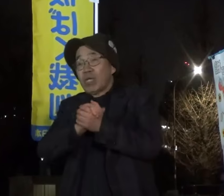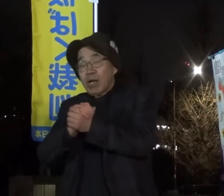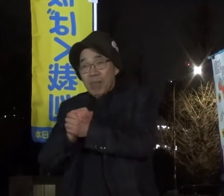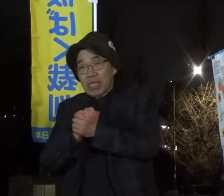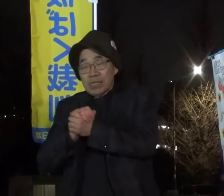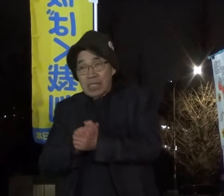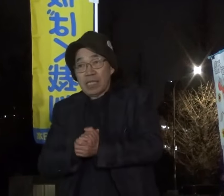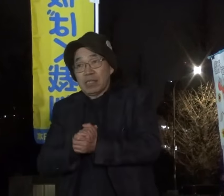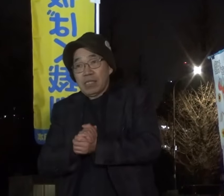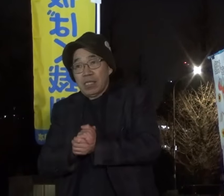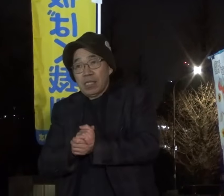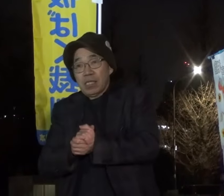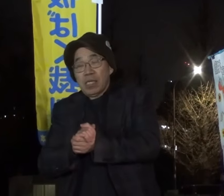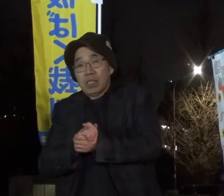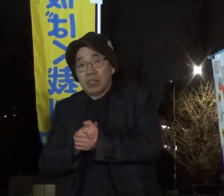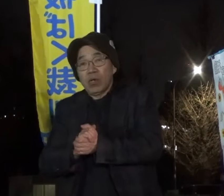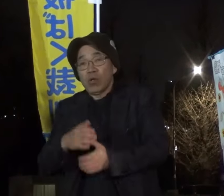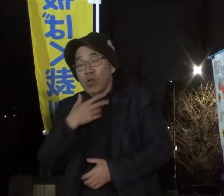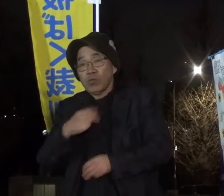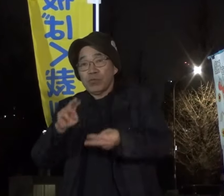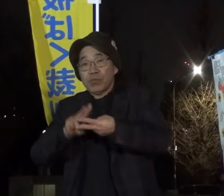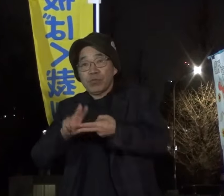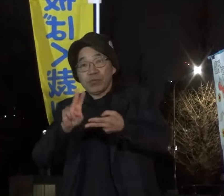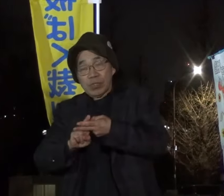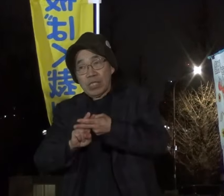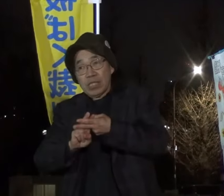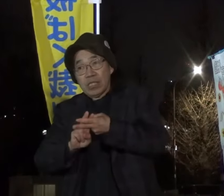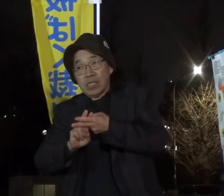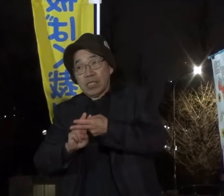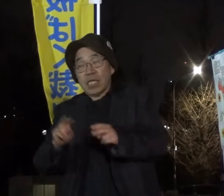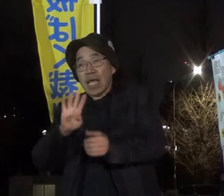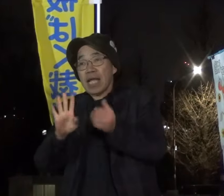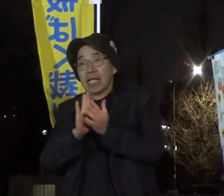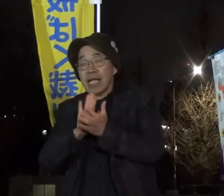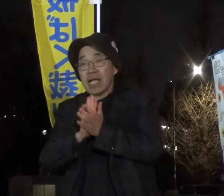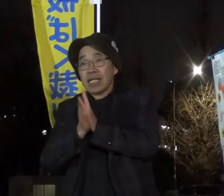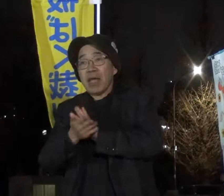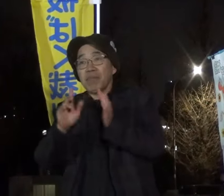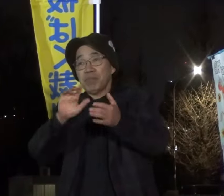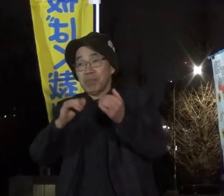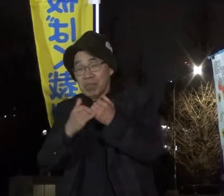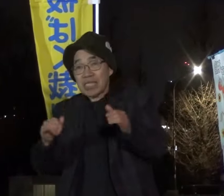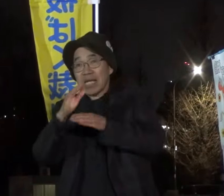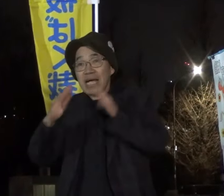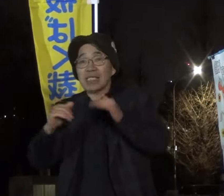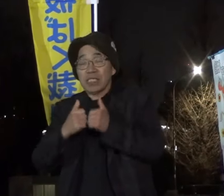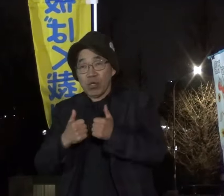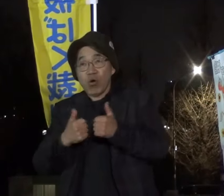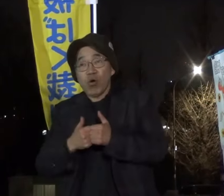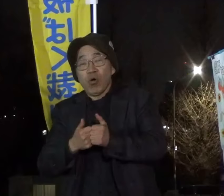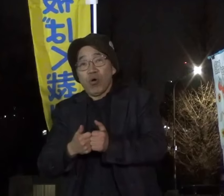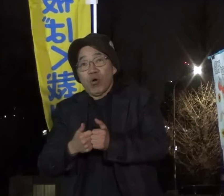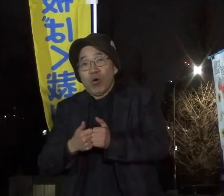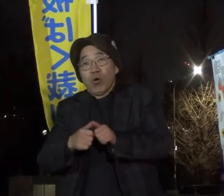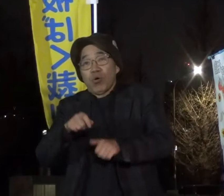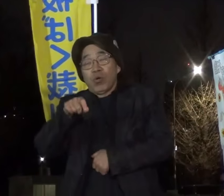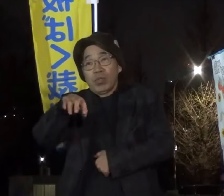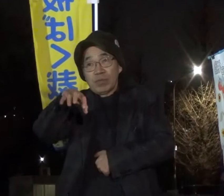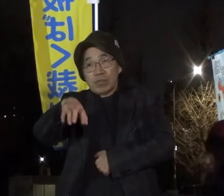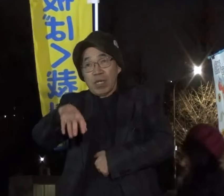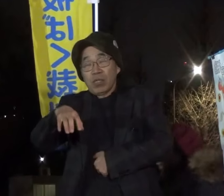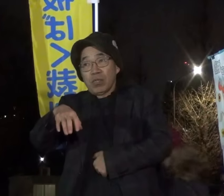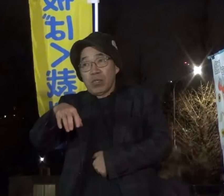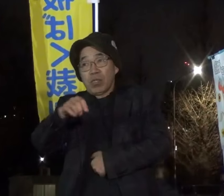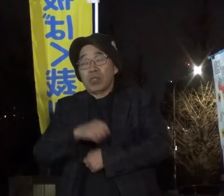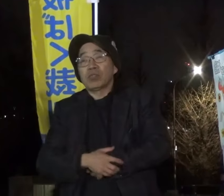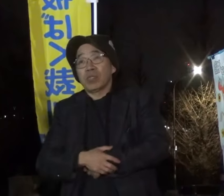ですが、福井県民会議の若さの仲間の呼びかけで、1月の27日水曜日、東京でもやります